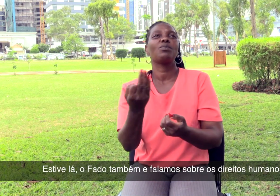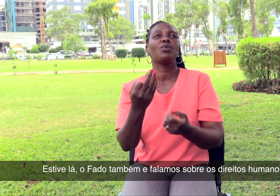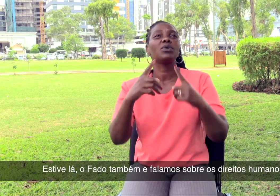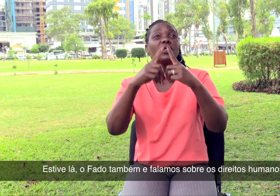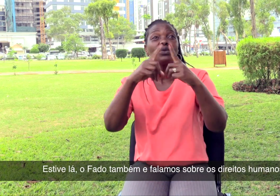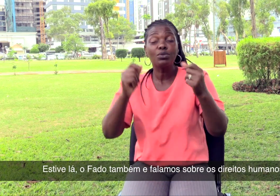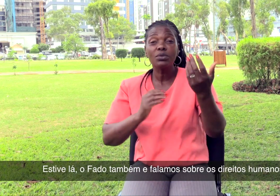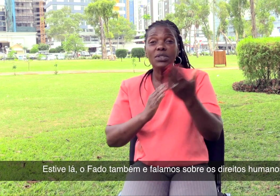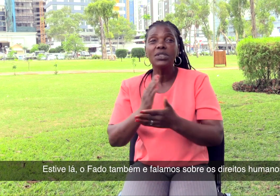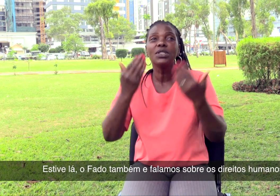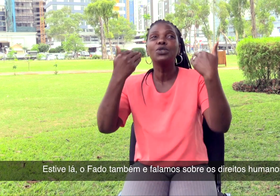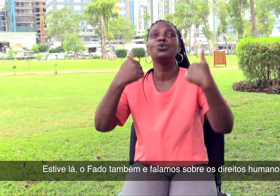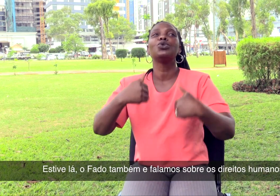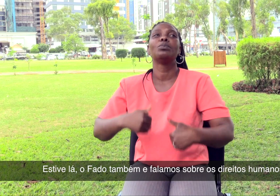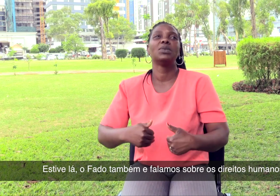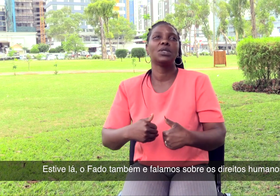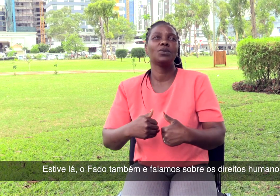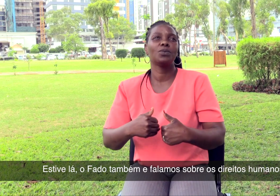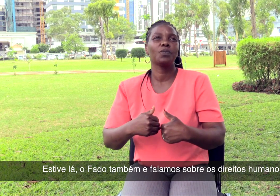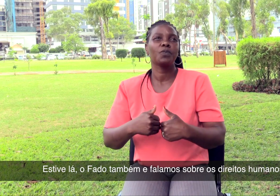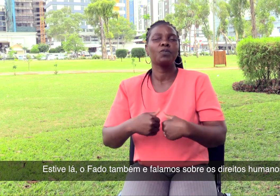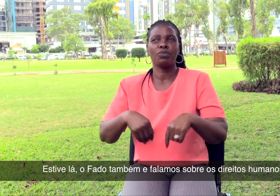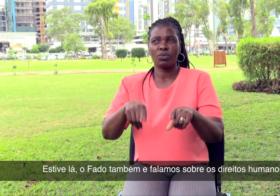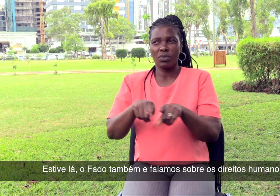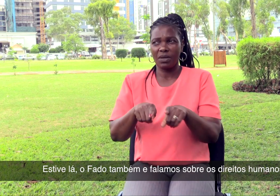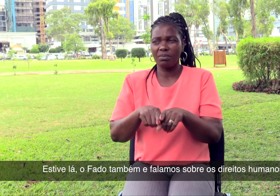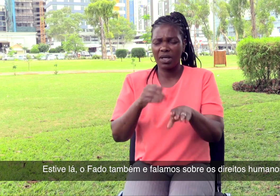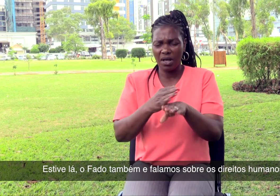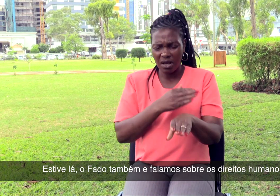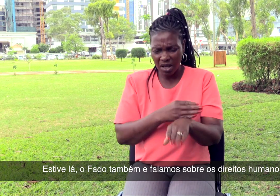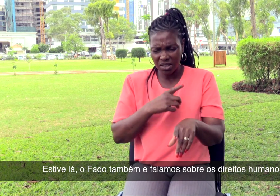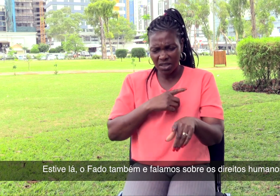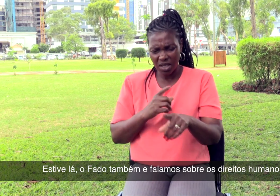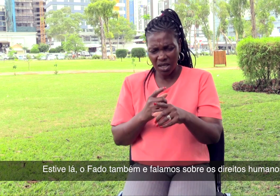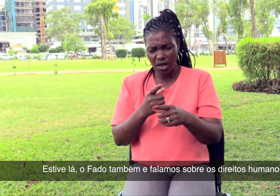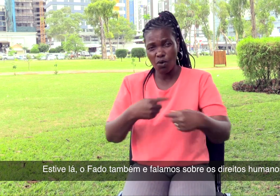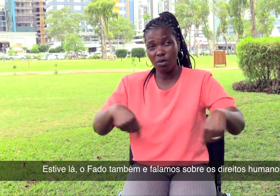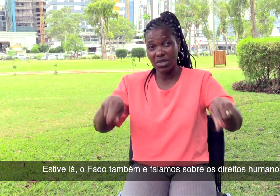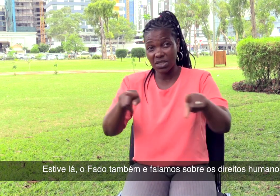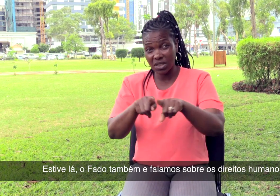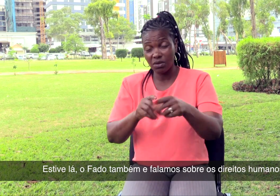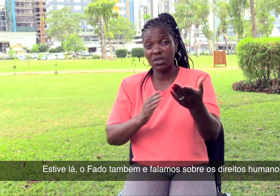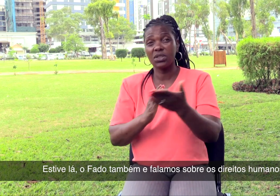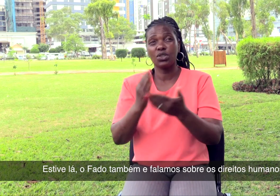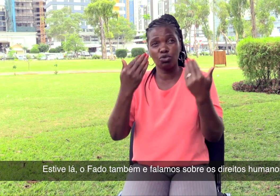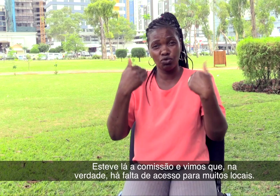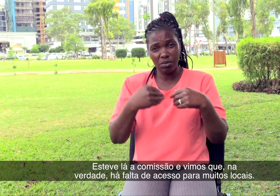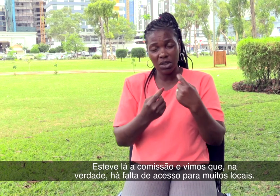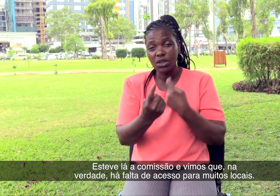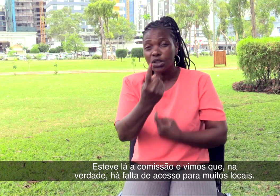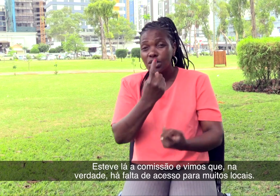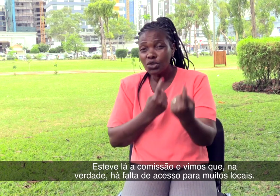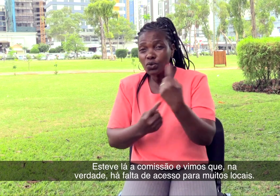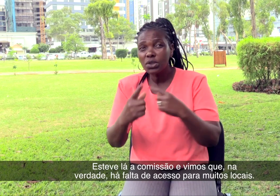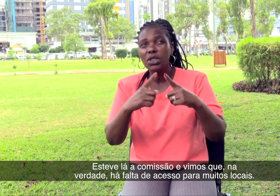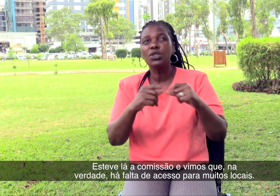Eu fui para lá e a Fomodi também estava lá e falamos também sobre os direitos humanos. E